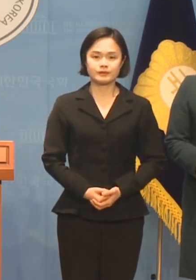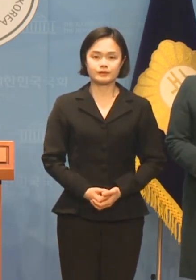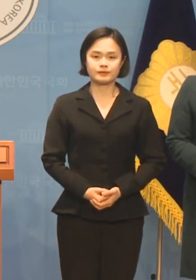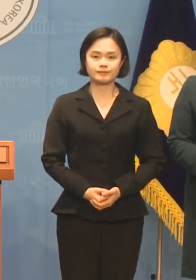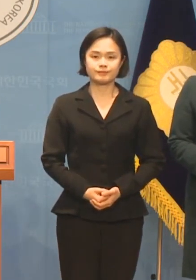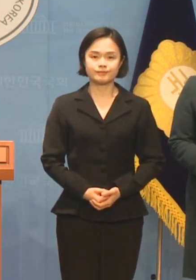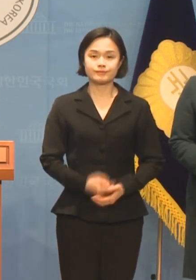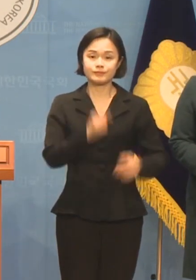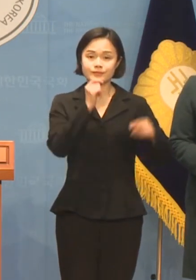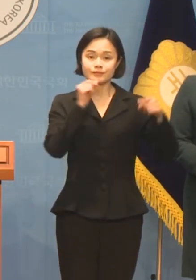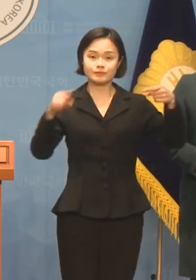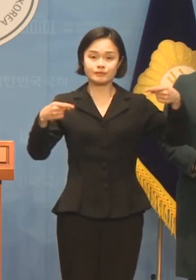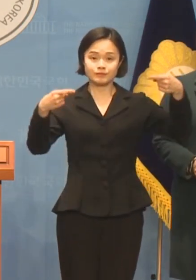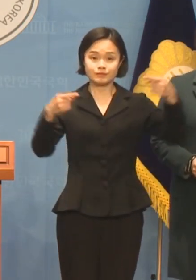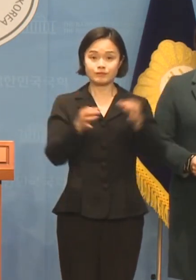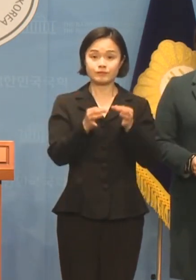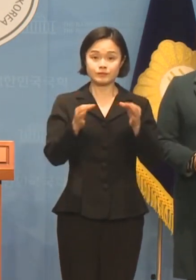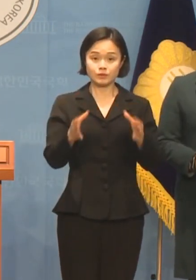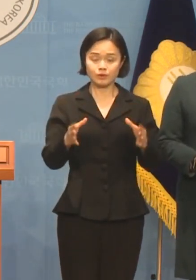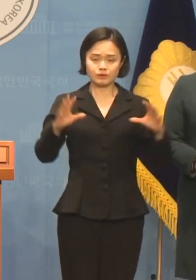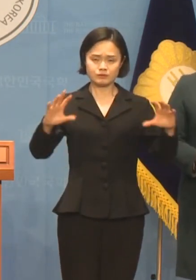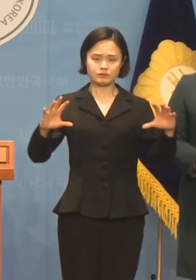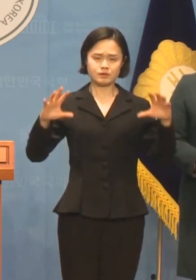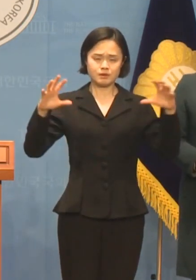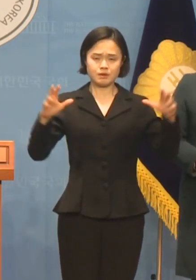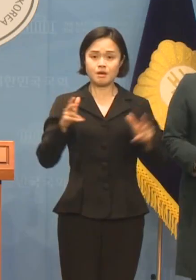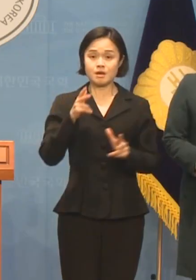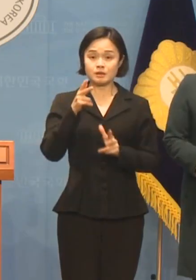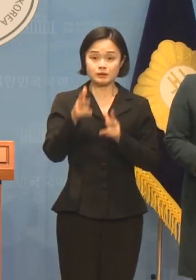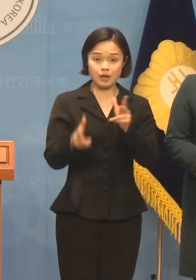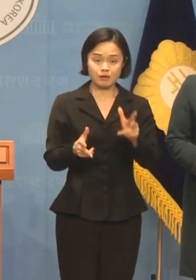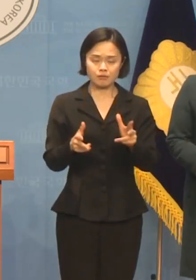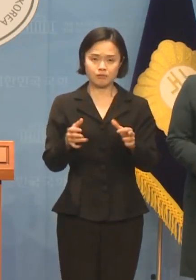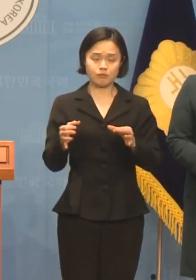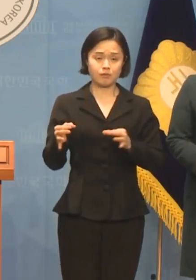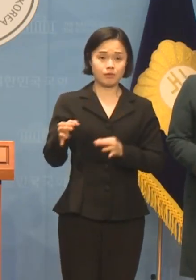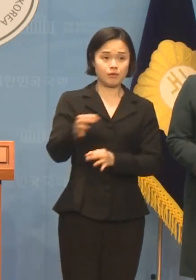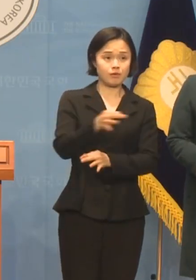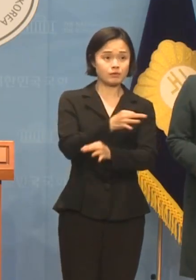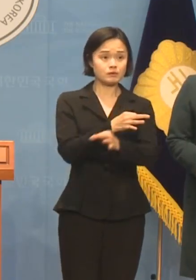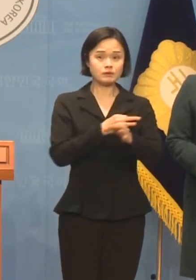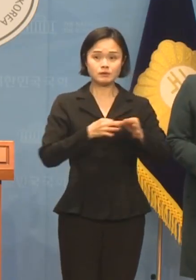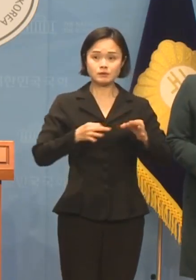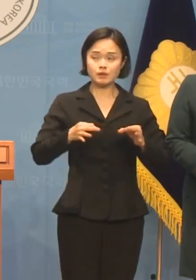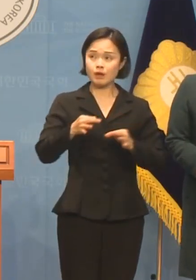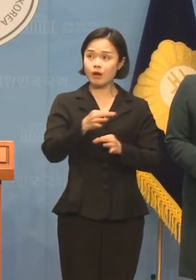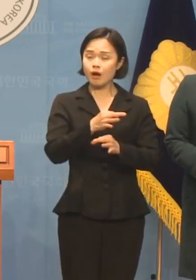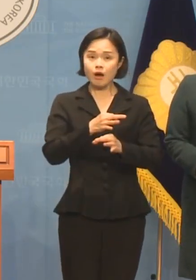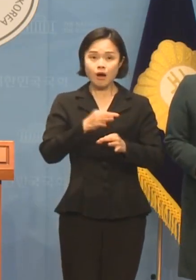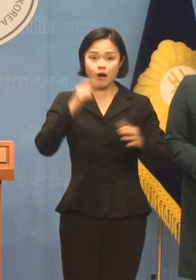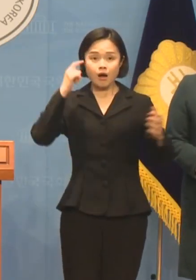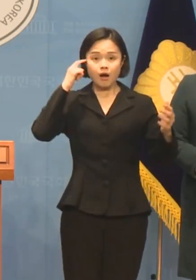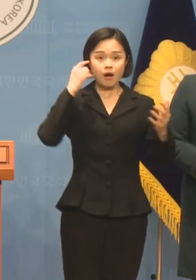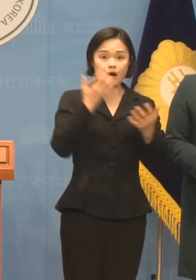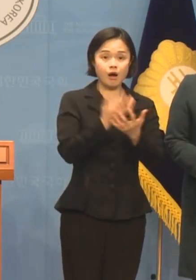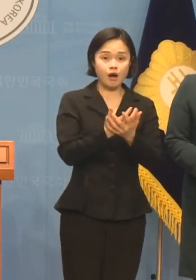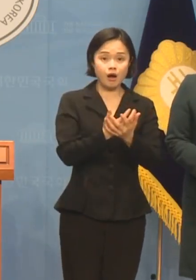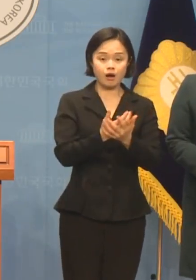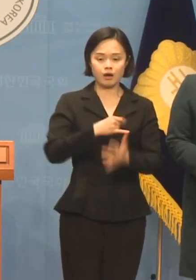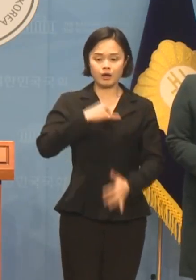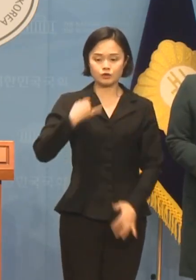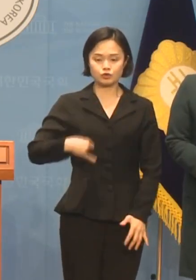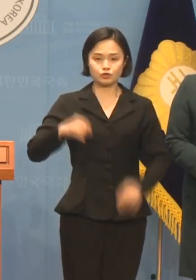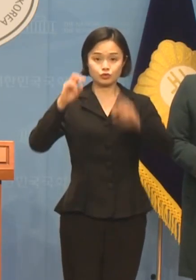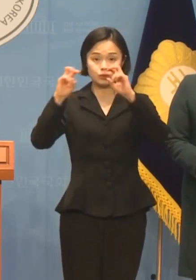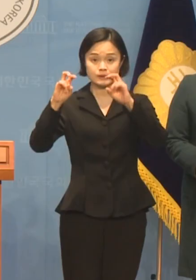설 연휴 동안 전 세계 산업과 경제를 뒤흔들고 있는 중국발 딥시크 충격파를 통해